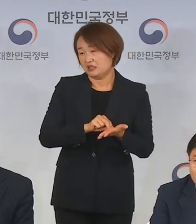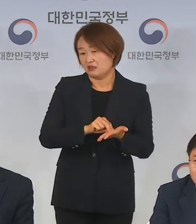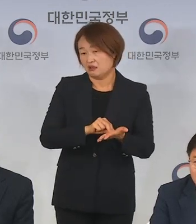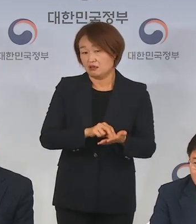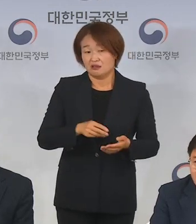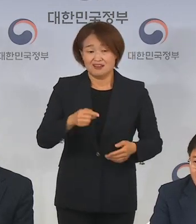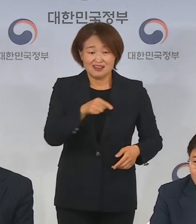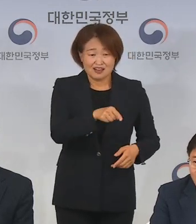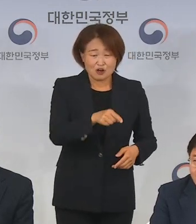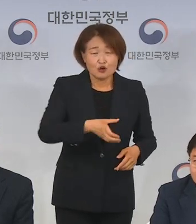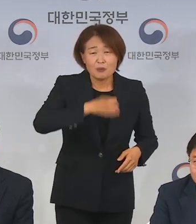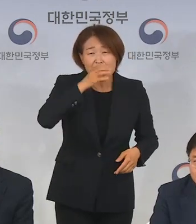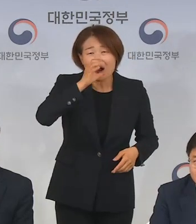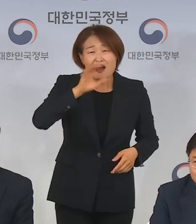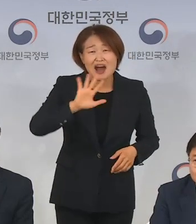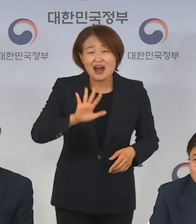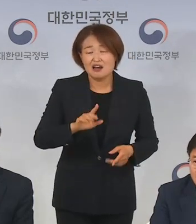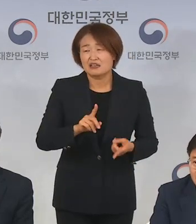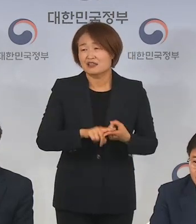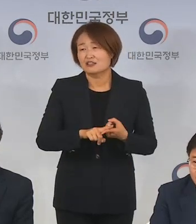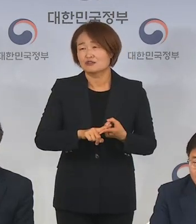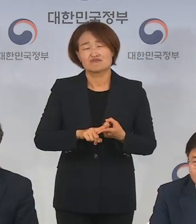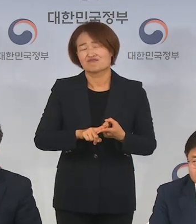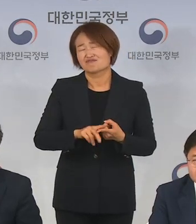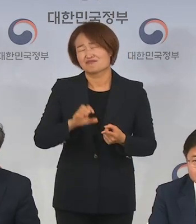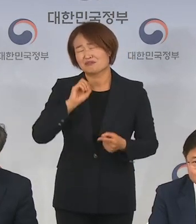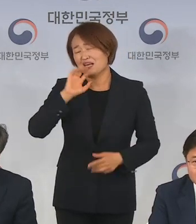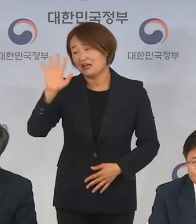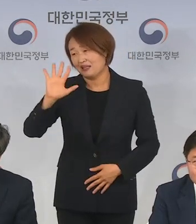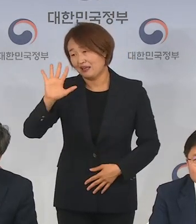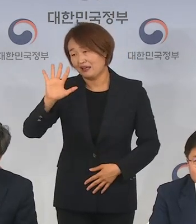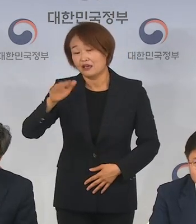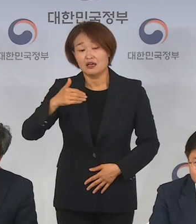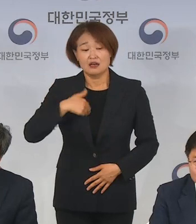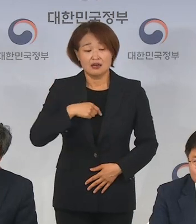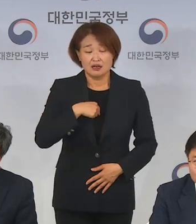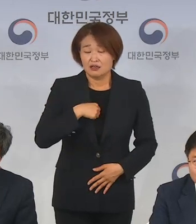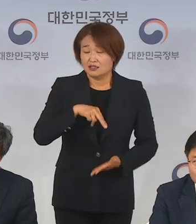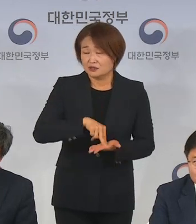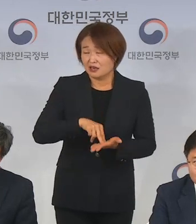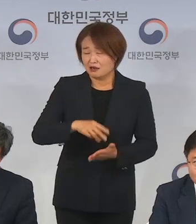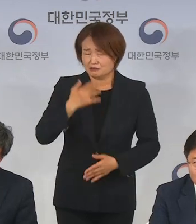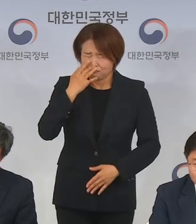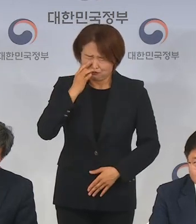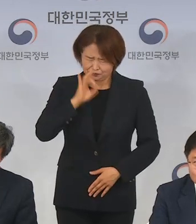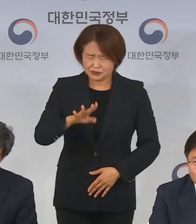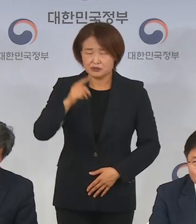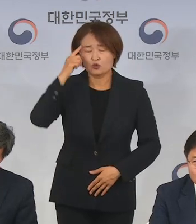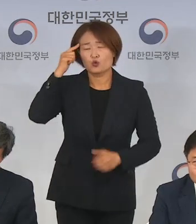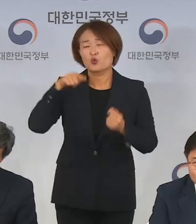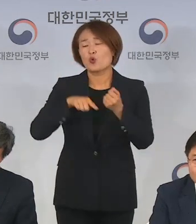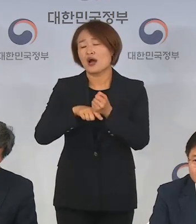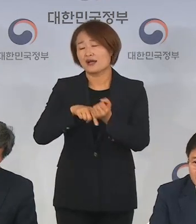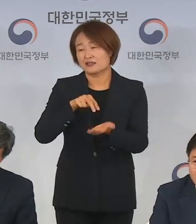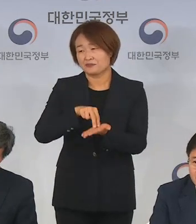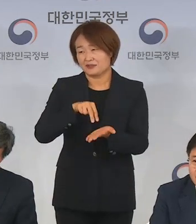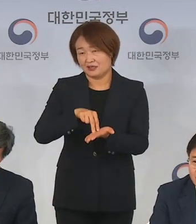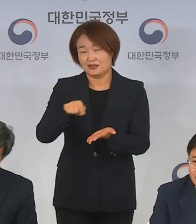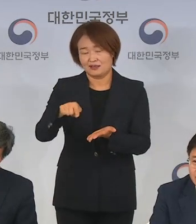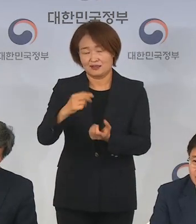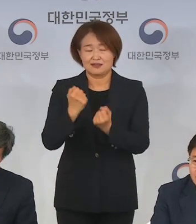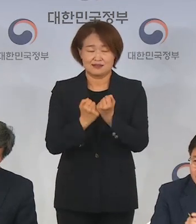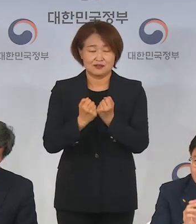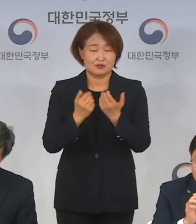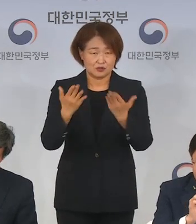저희가 접근하지는 않는다. 과학적인 기준에 따라서 그 기준에 적합한지의 여부를 확인하고 점검할 계획이다.